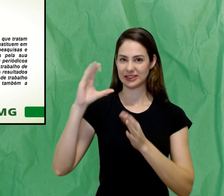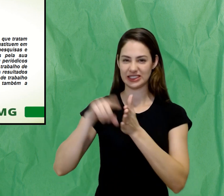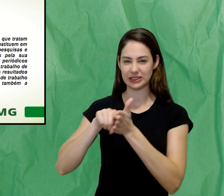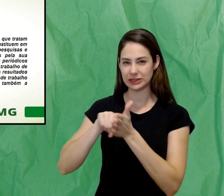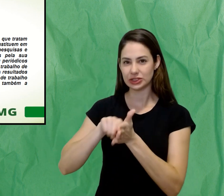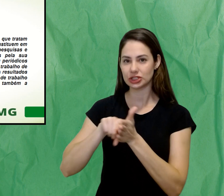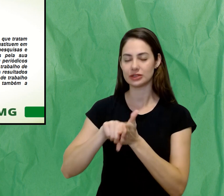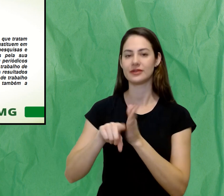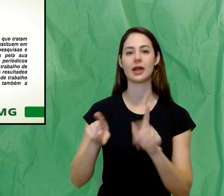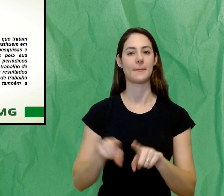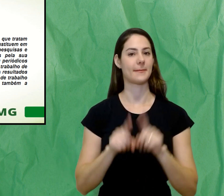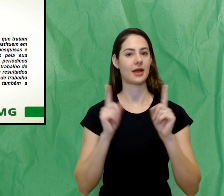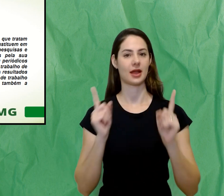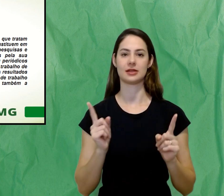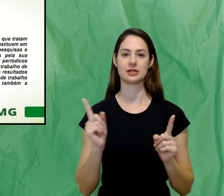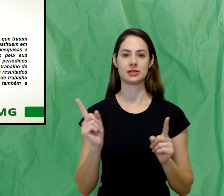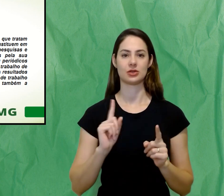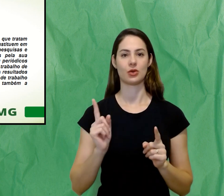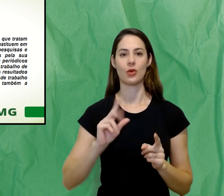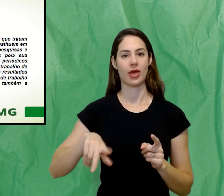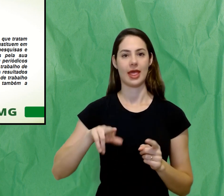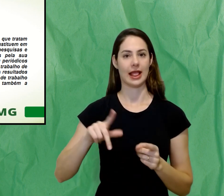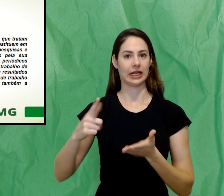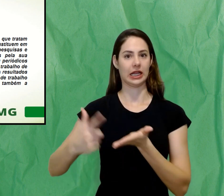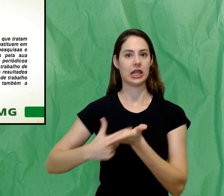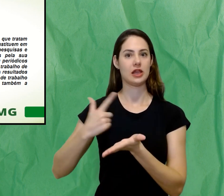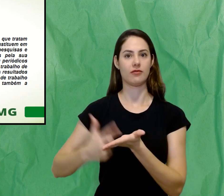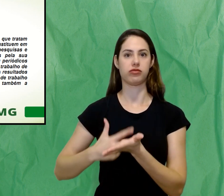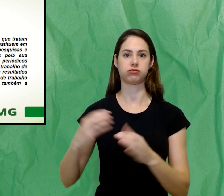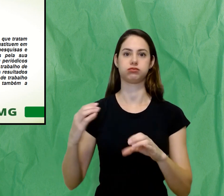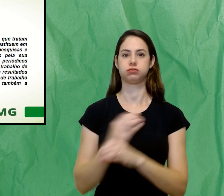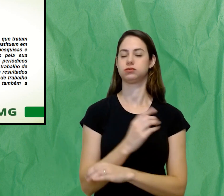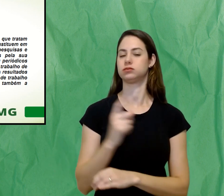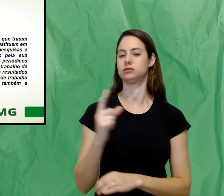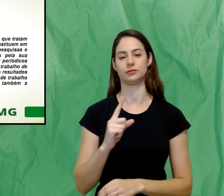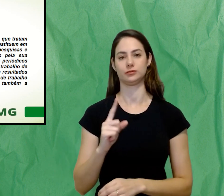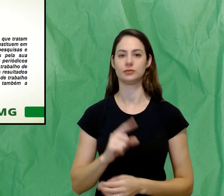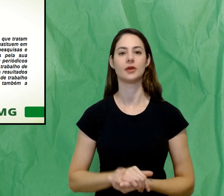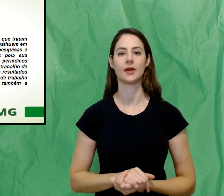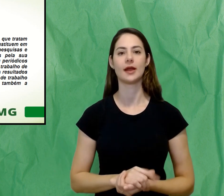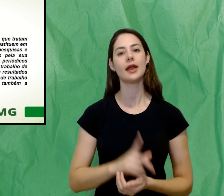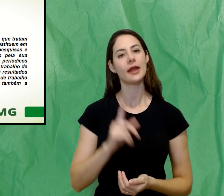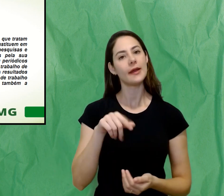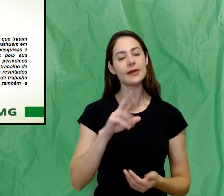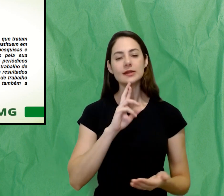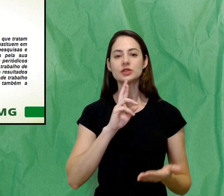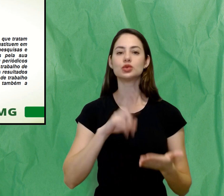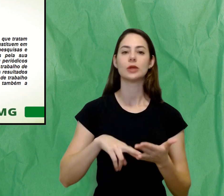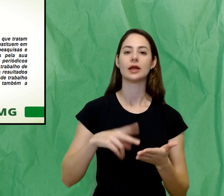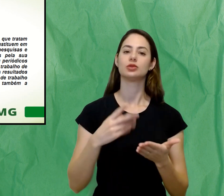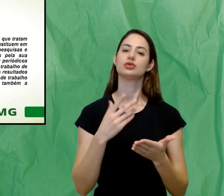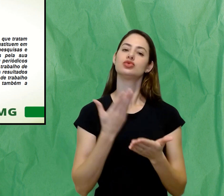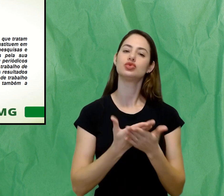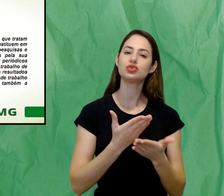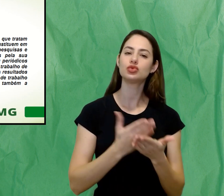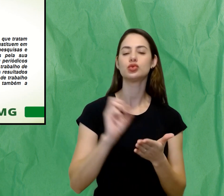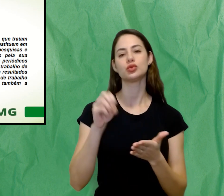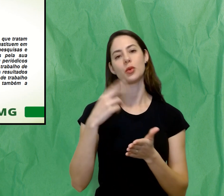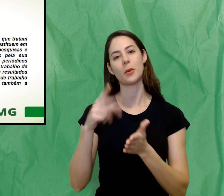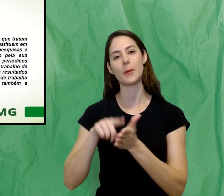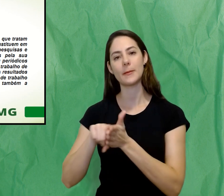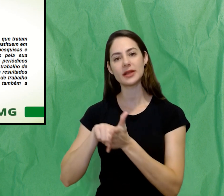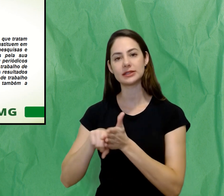que não se constituem matéria de um livro. Apresentam o resultado de um estudo ou pesquisa e distinguem-se